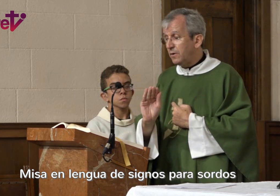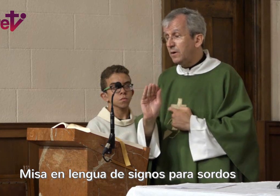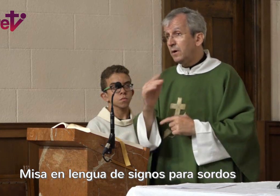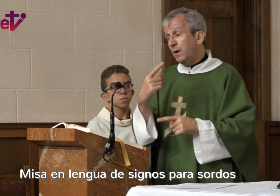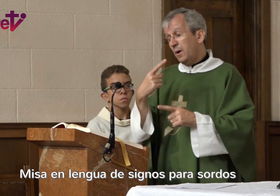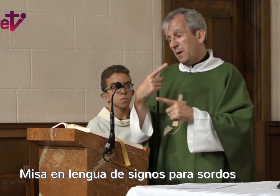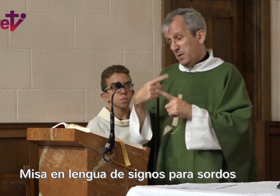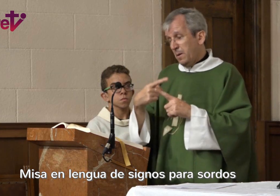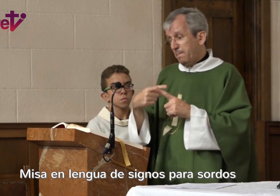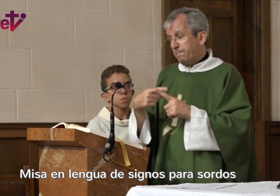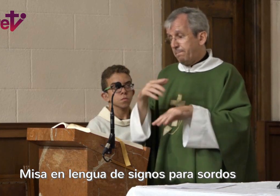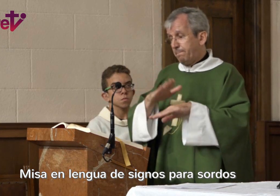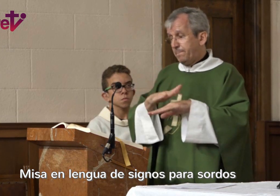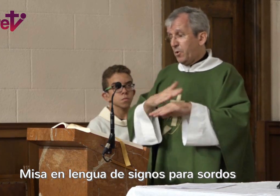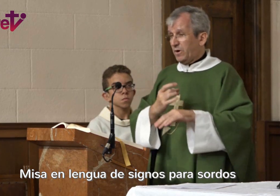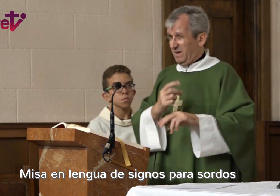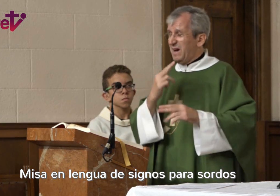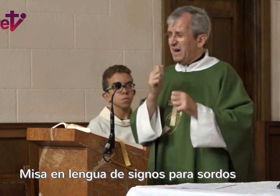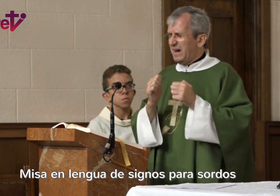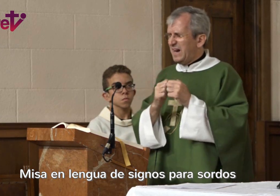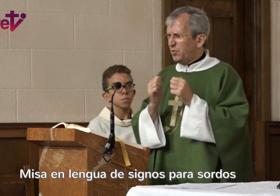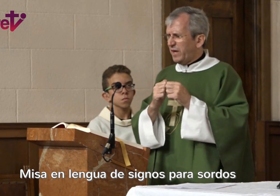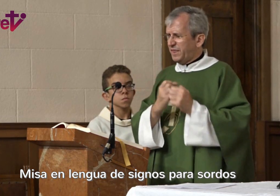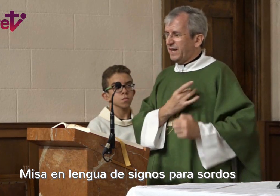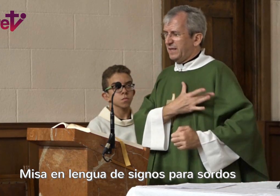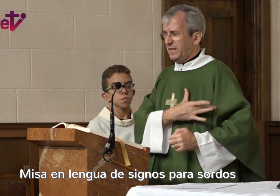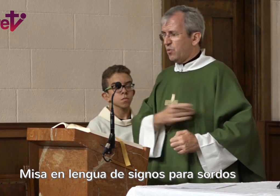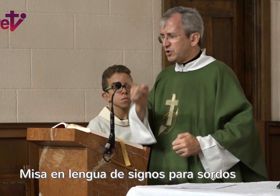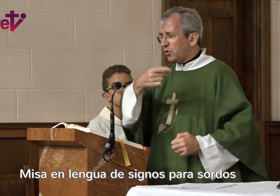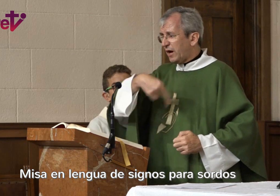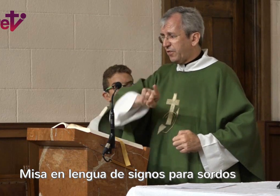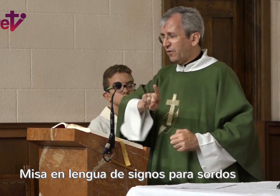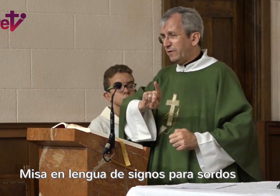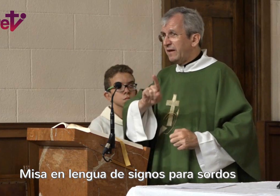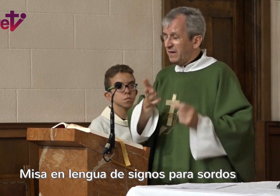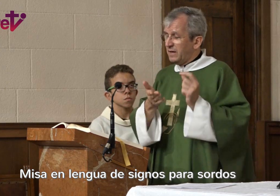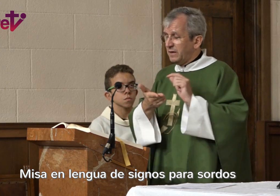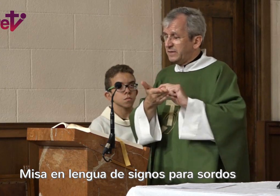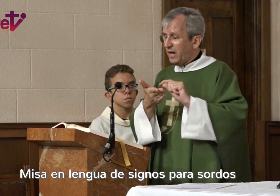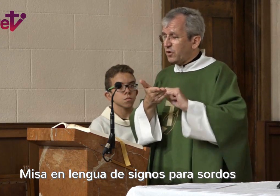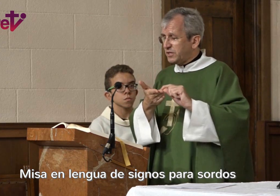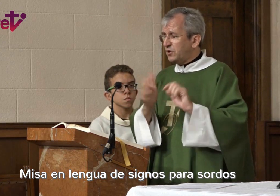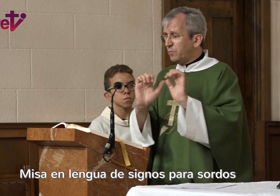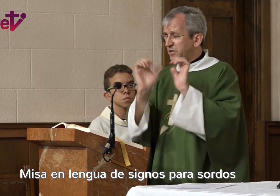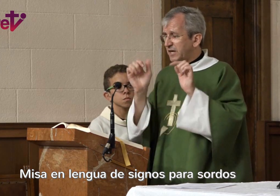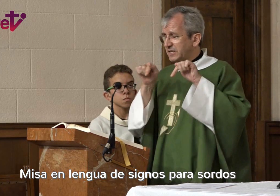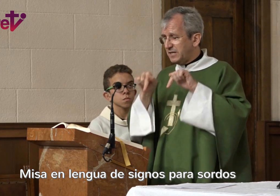Por la dureza de vostro corazón Deixo escrito Moisés